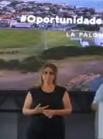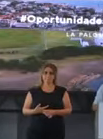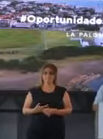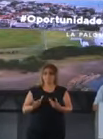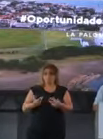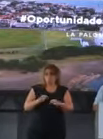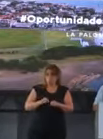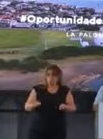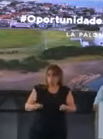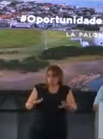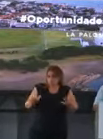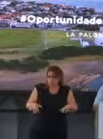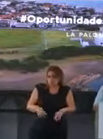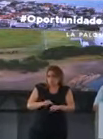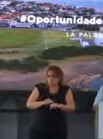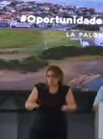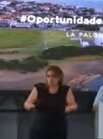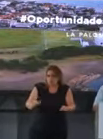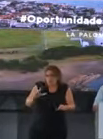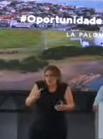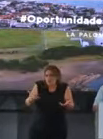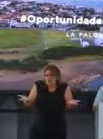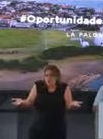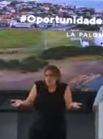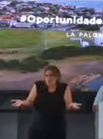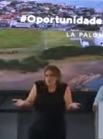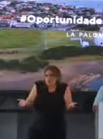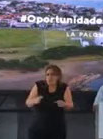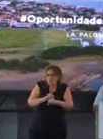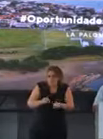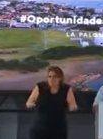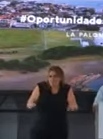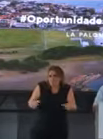¿Se puede? Obvio que se puede.